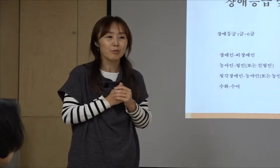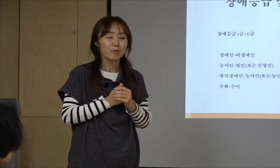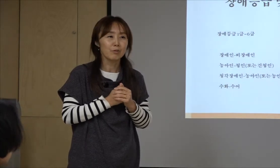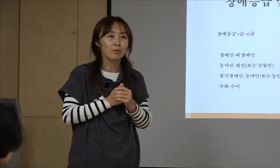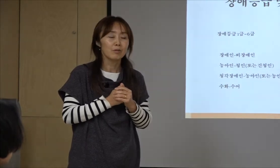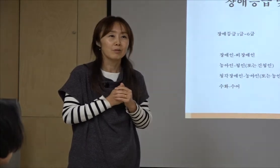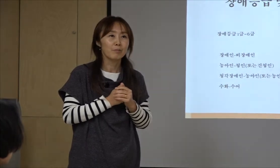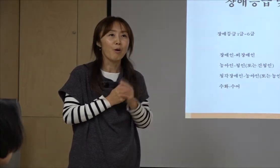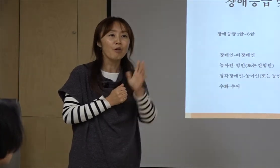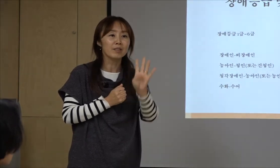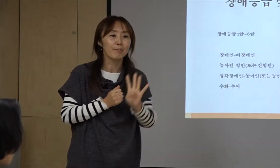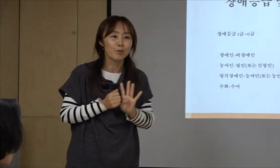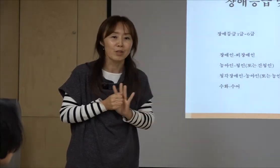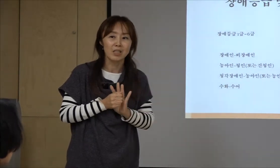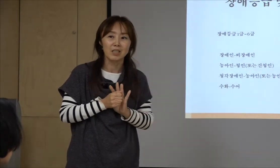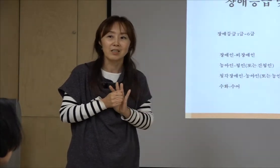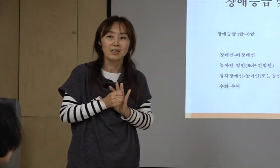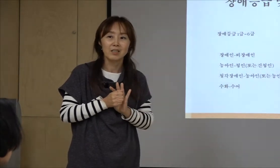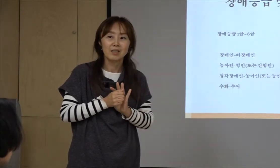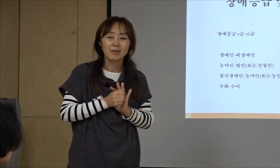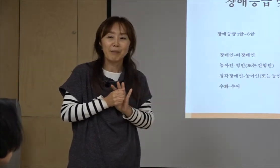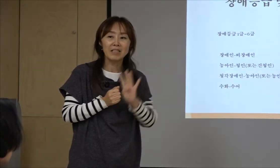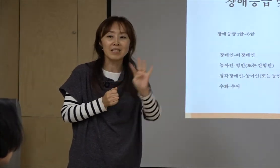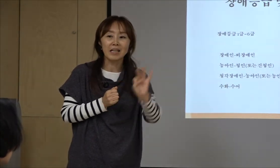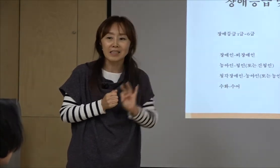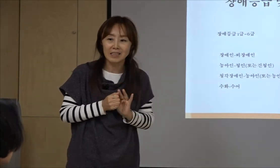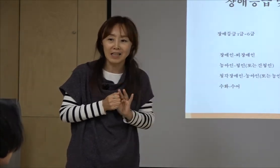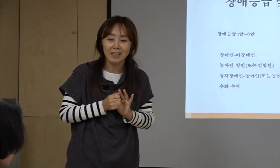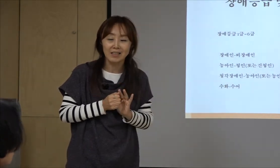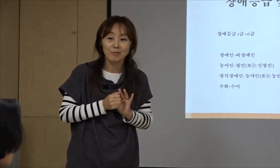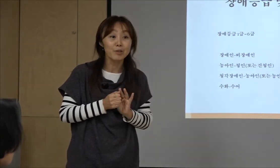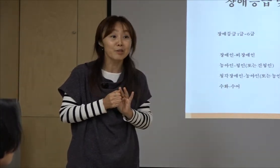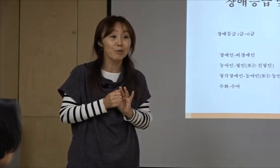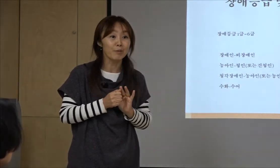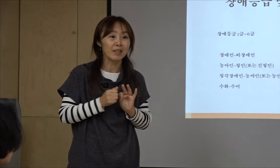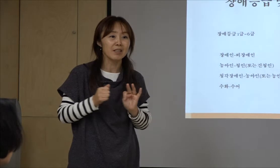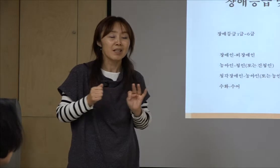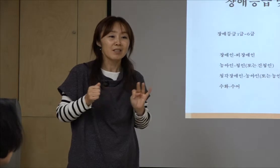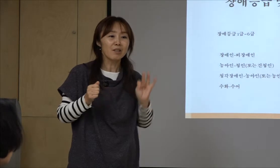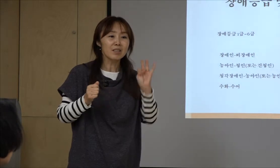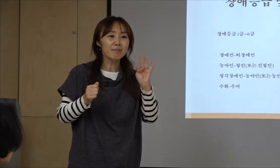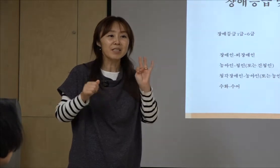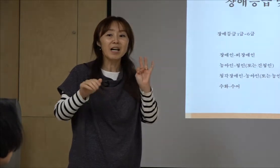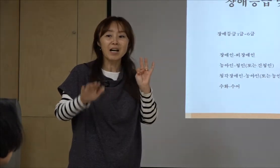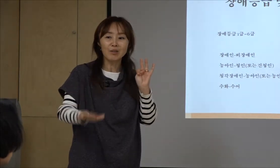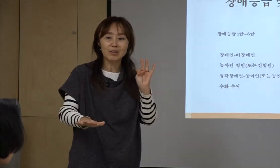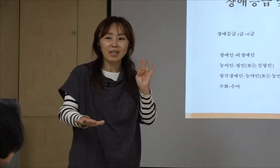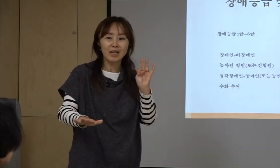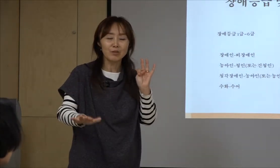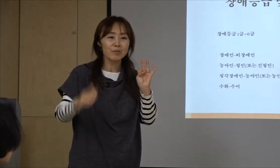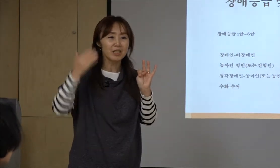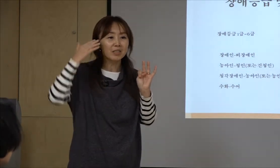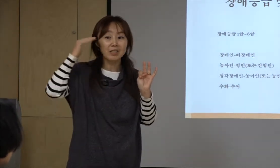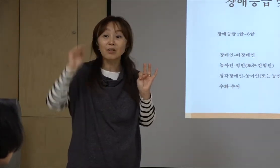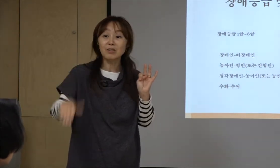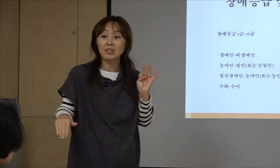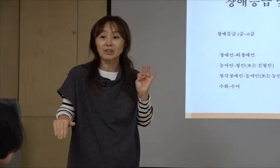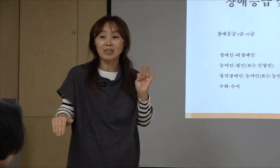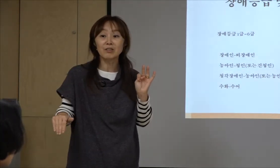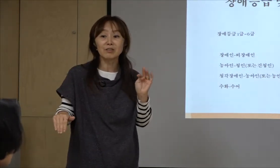뭐 벙어리 삼룡이, 백치 아다다 이런 식으로 좀 약간 청각장애를 비하하거나 좀 지능이 떨어지거나 이런